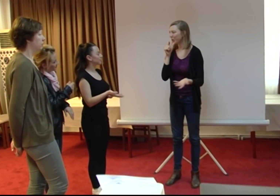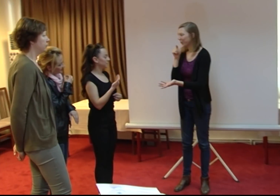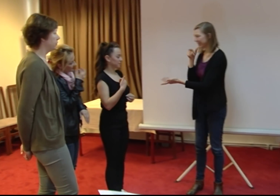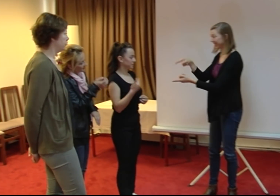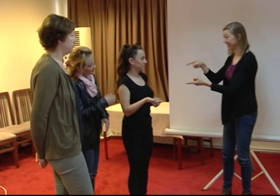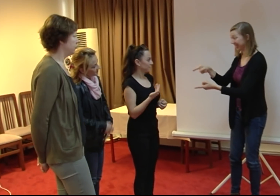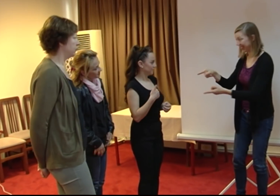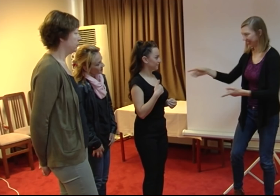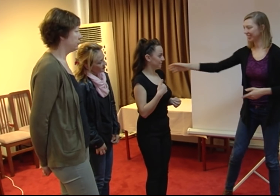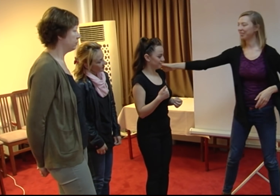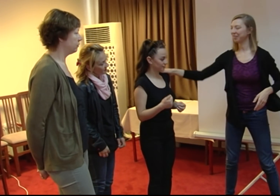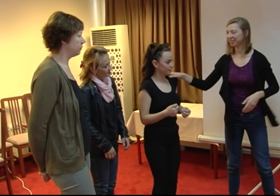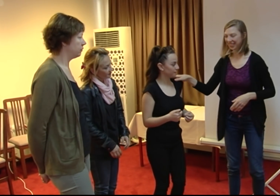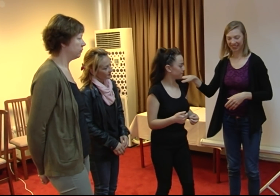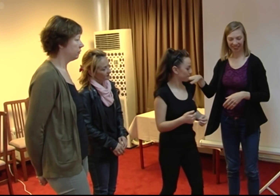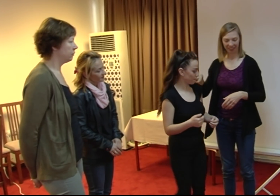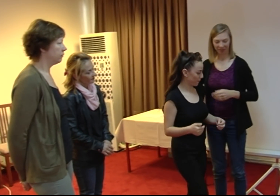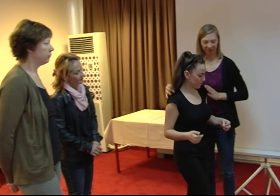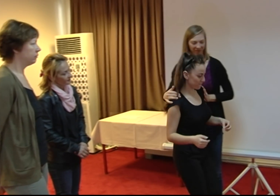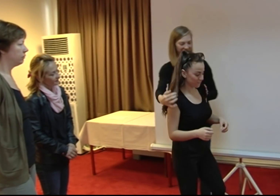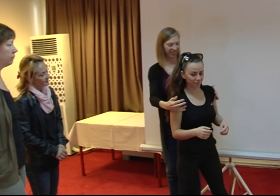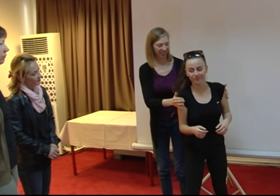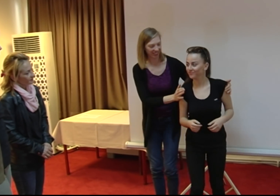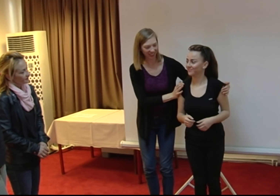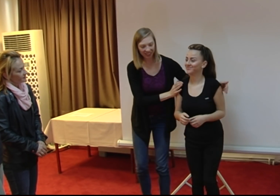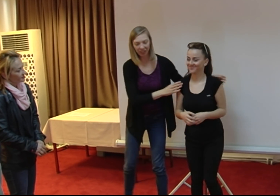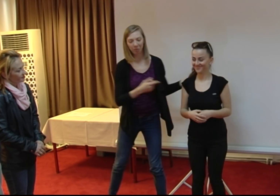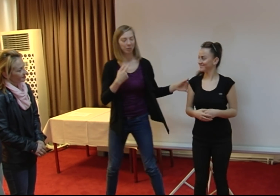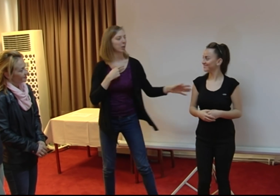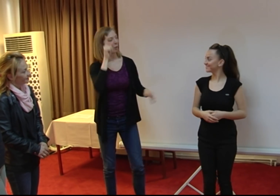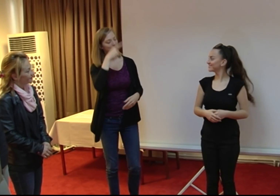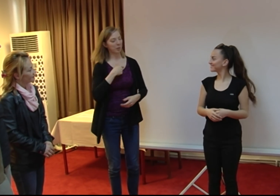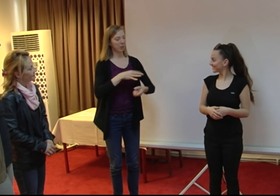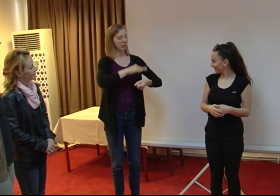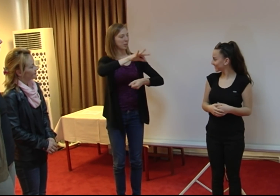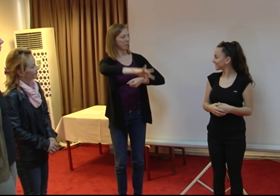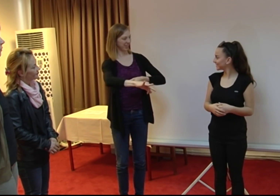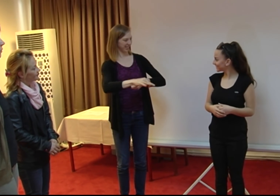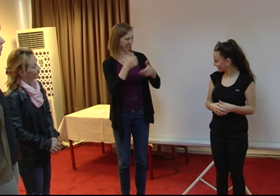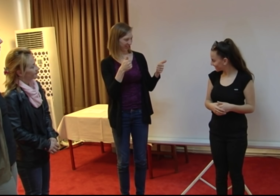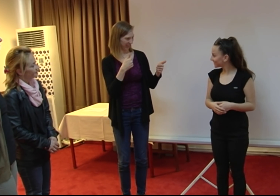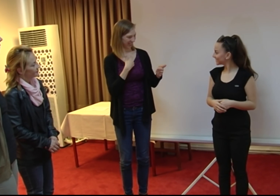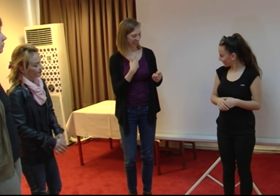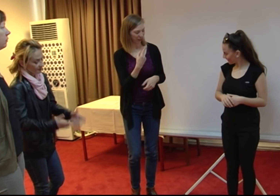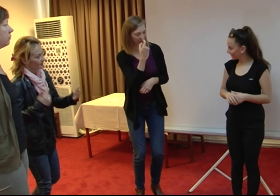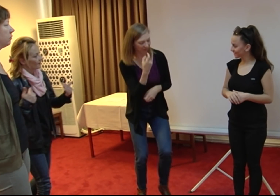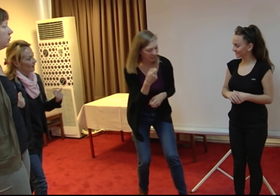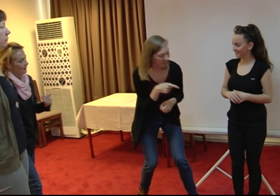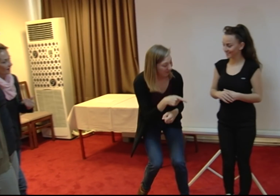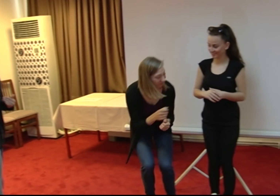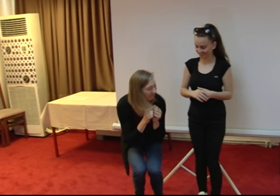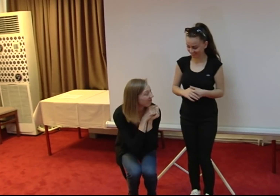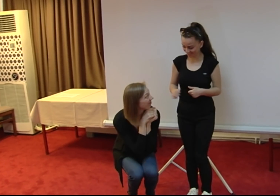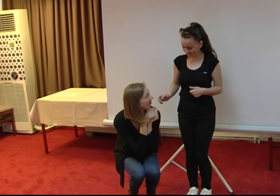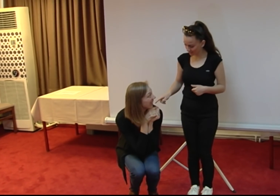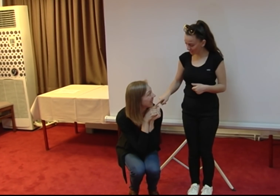на нозе, одстоивме, а дали нешто разбравме. Затоа оценувам дека овој проект е одличен, ќе даде квалитетен и брз пренос